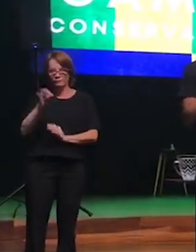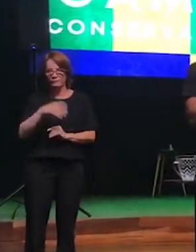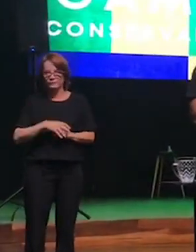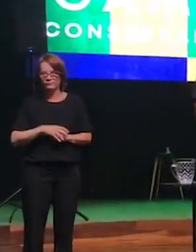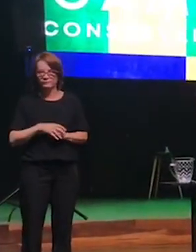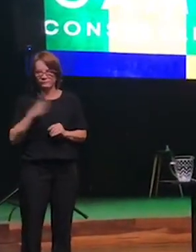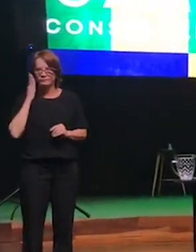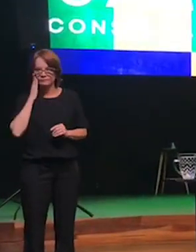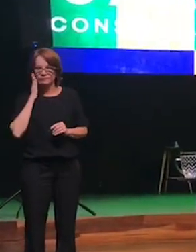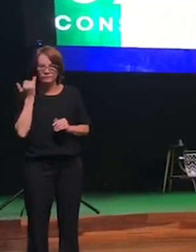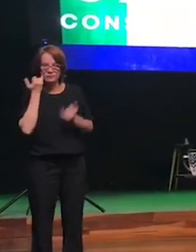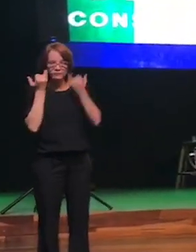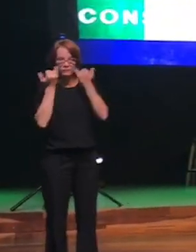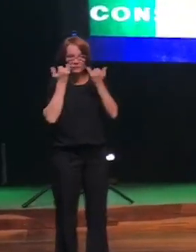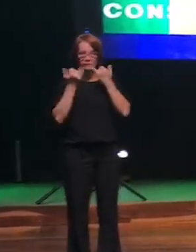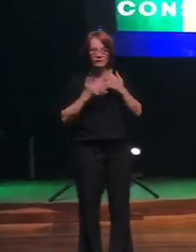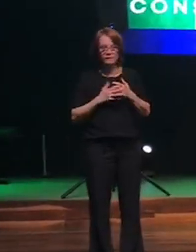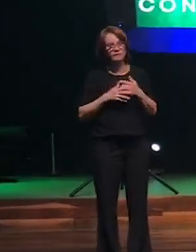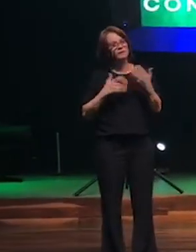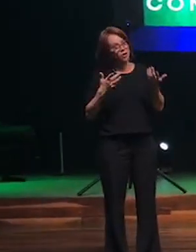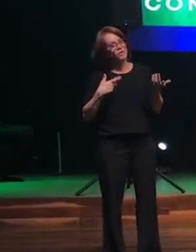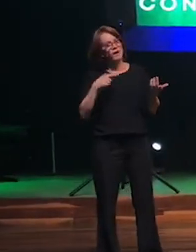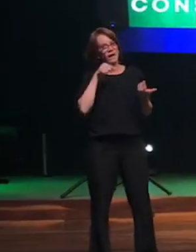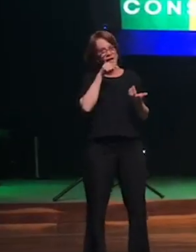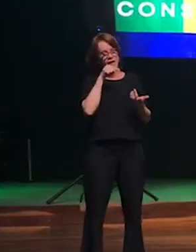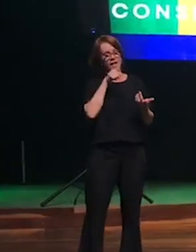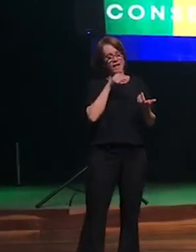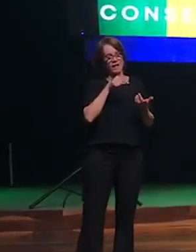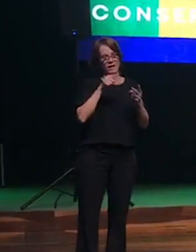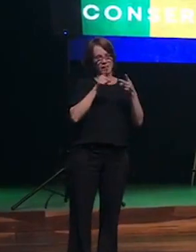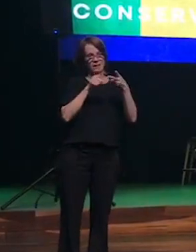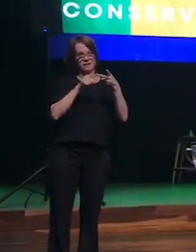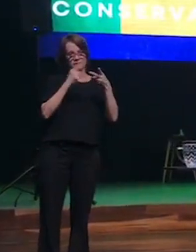lá o sistema de expoliação legal de Bastiat.